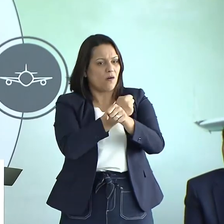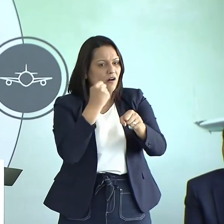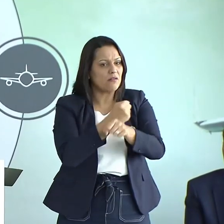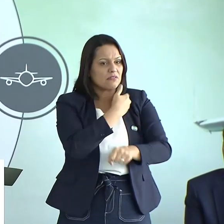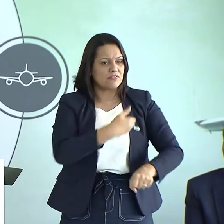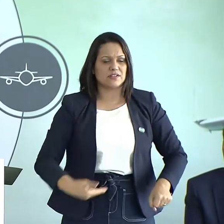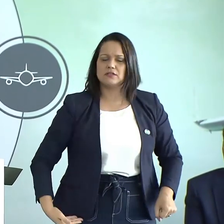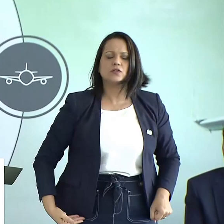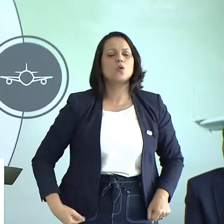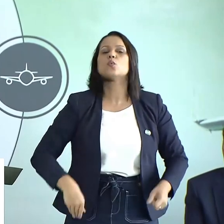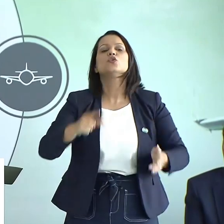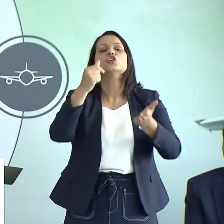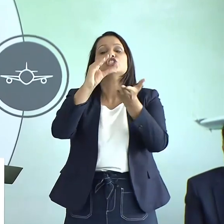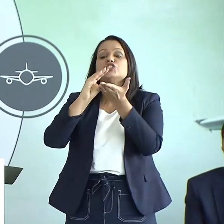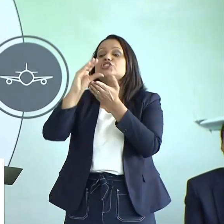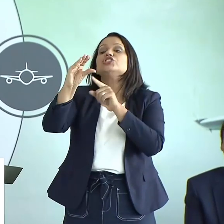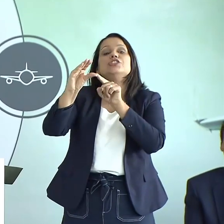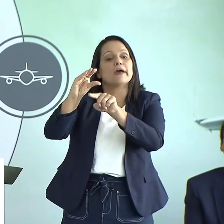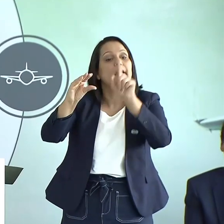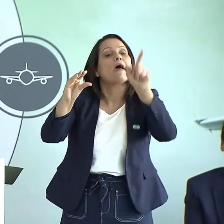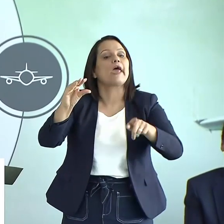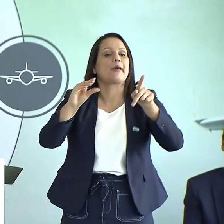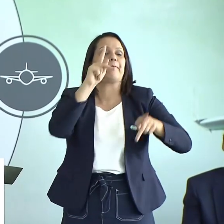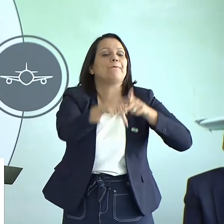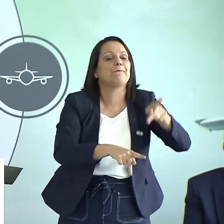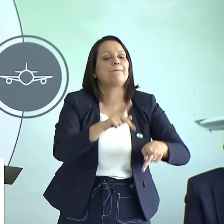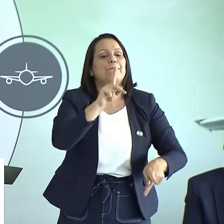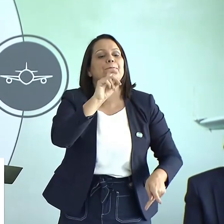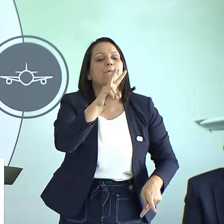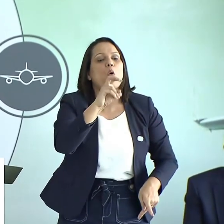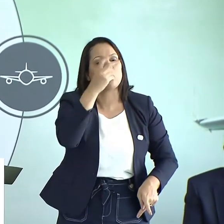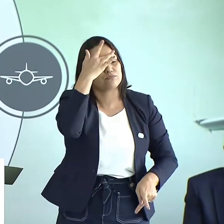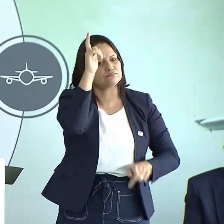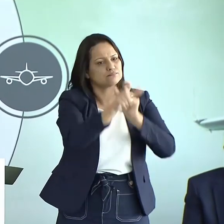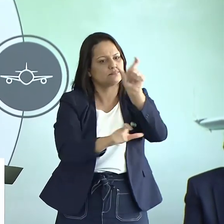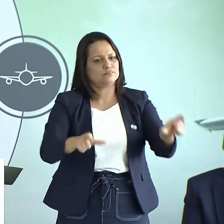obra feita com dinheiro do povo brasileiro.